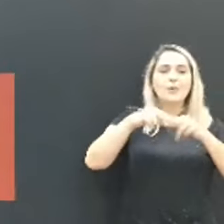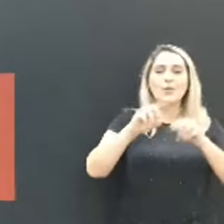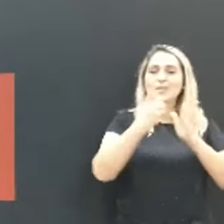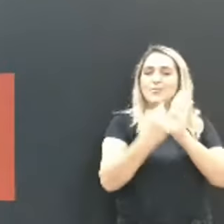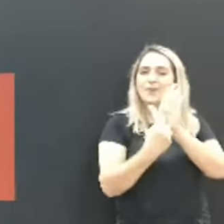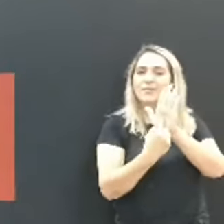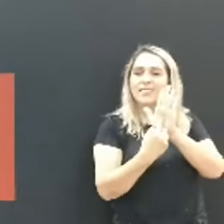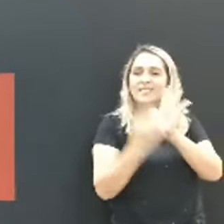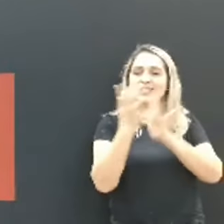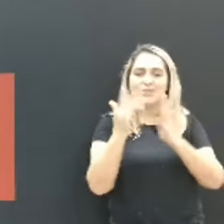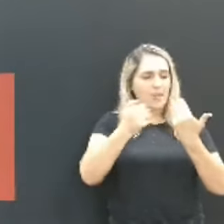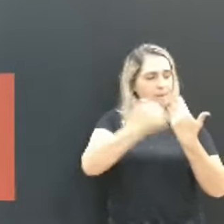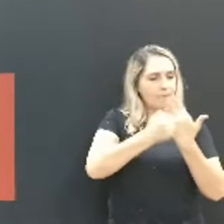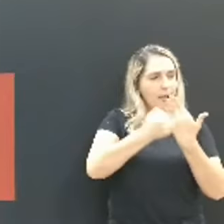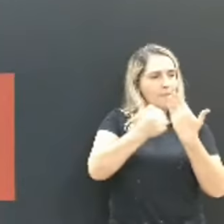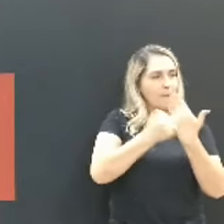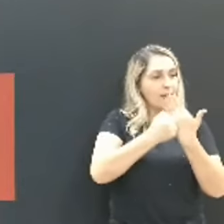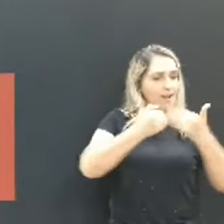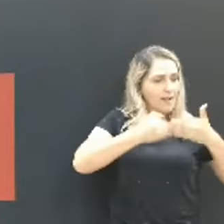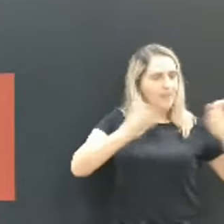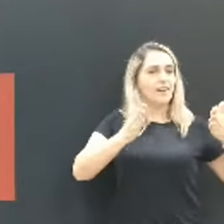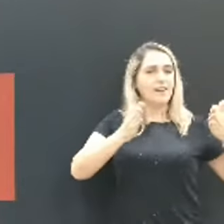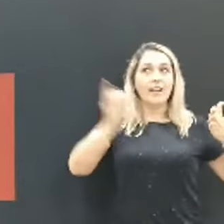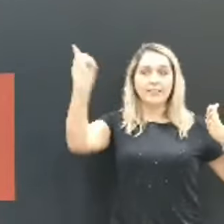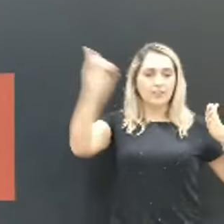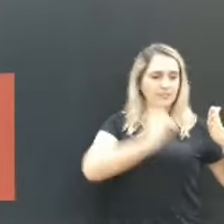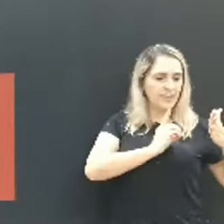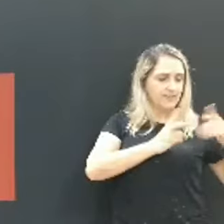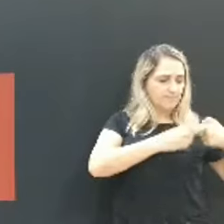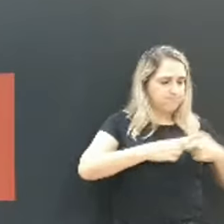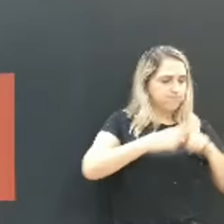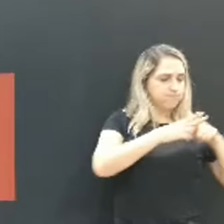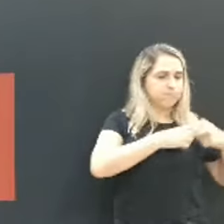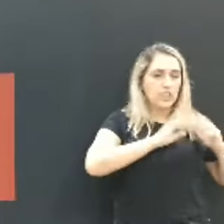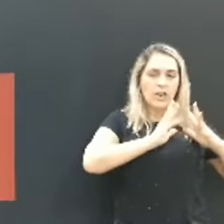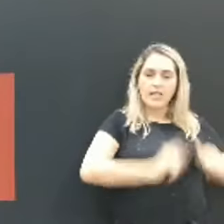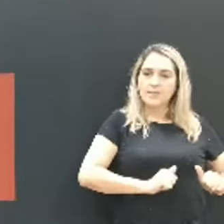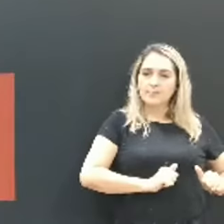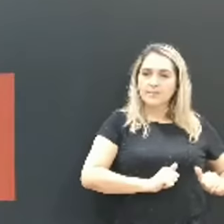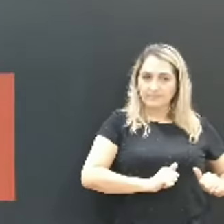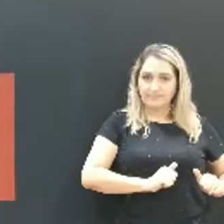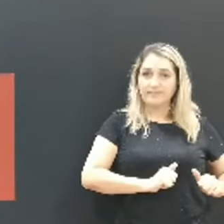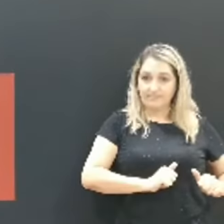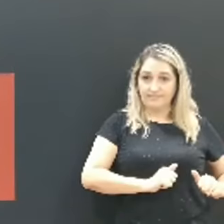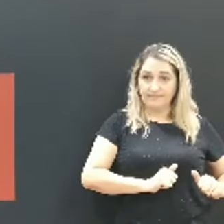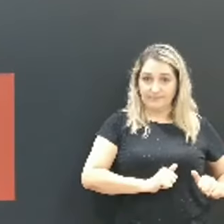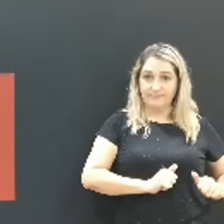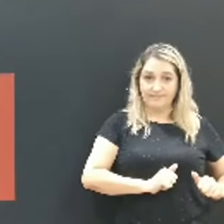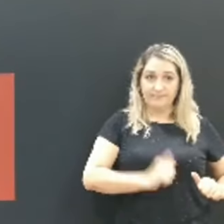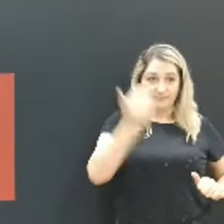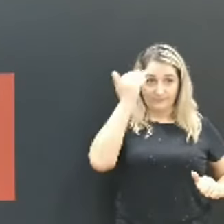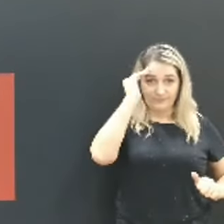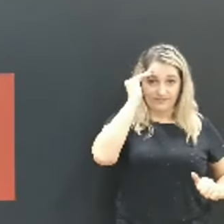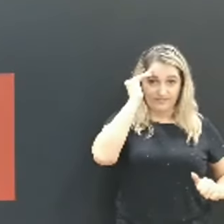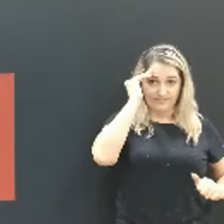pessoas não percebem, mas o Senhor que tudo vê, Ele sabe, Ele conhece. E o Senhor muitas vezes Ele bate o nosso coração, Ele quer entrar, Ele